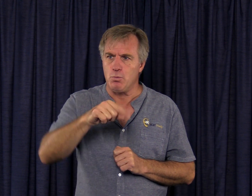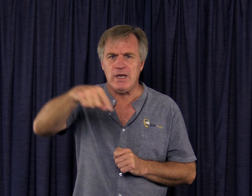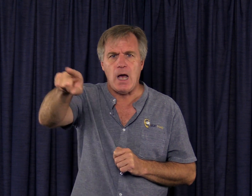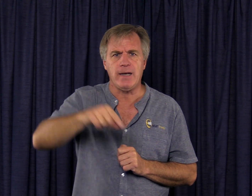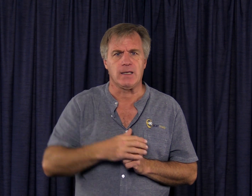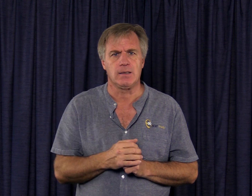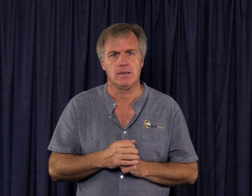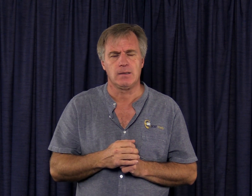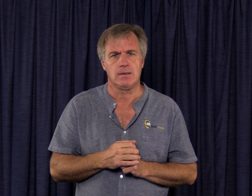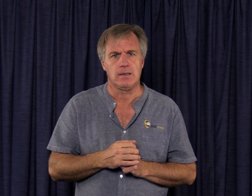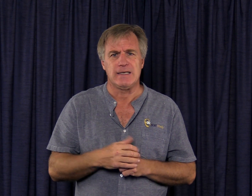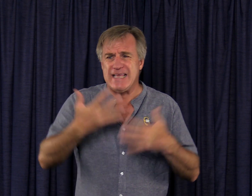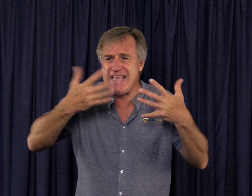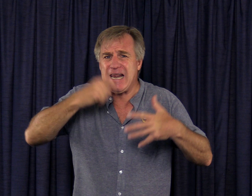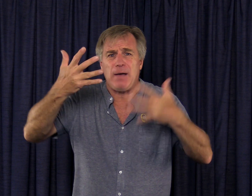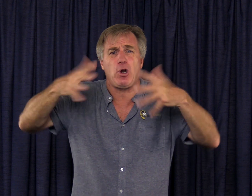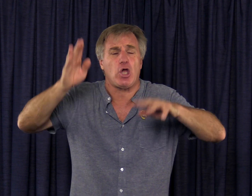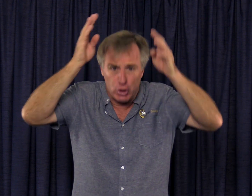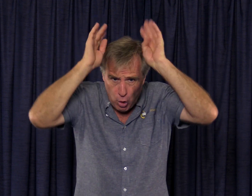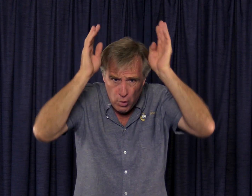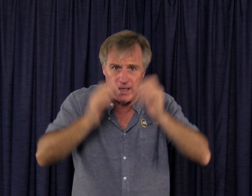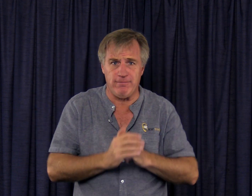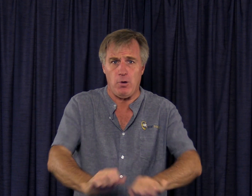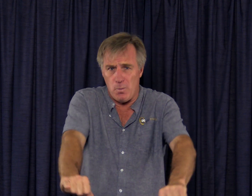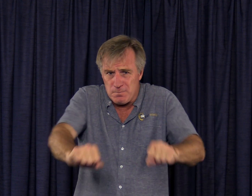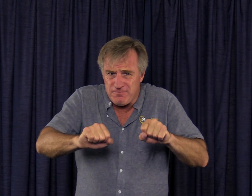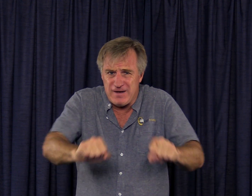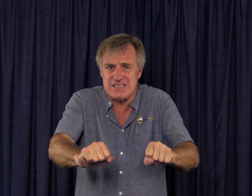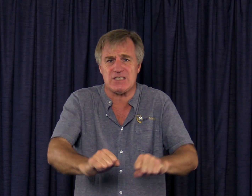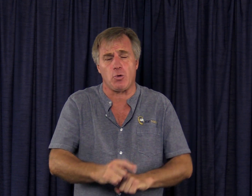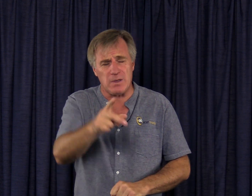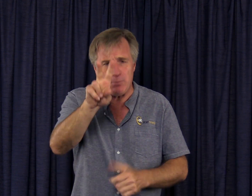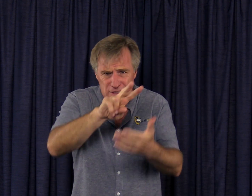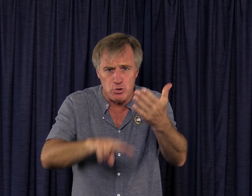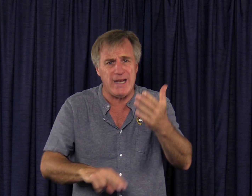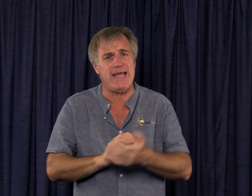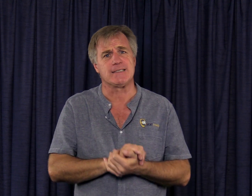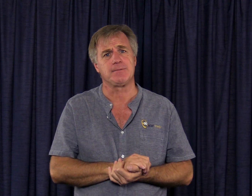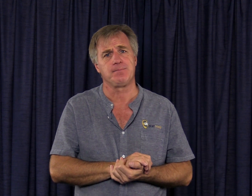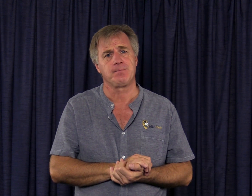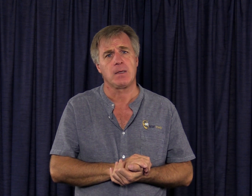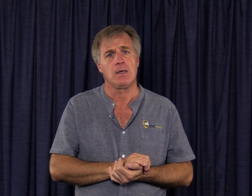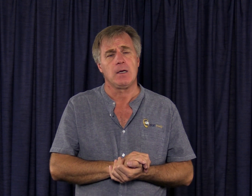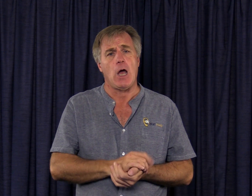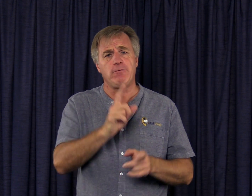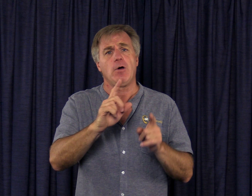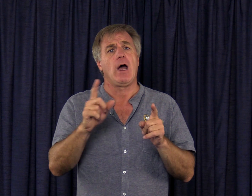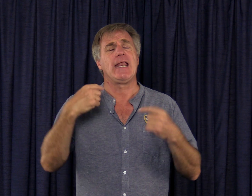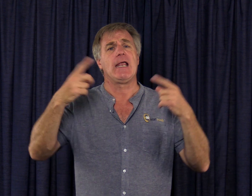Moenie gaan nie. Die Here gebruik 'n donkie om vas te stop, jy moet die story lees. En